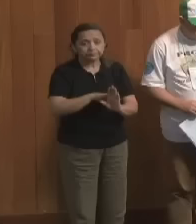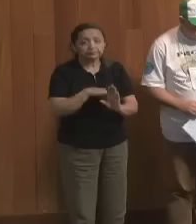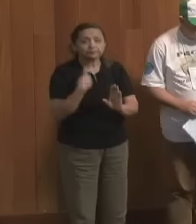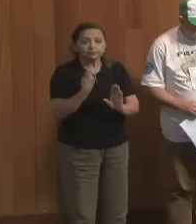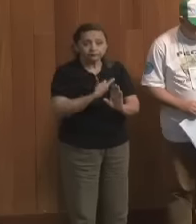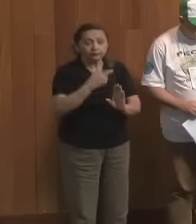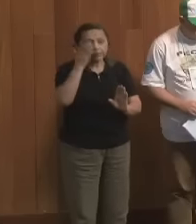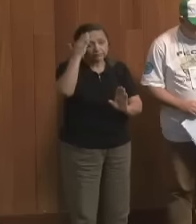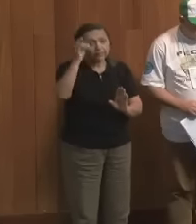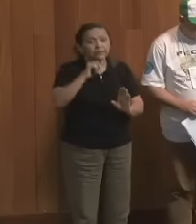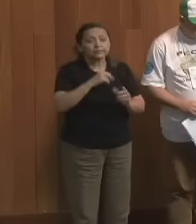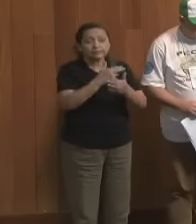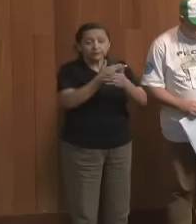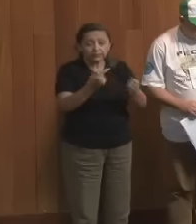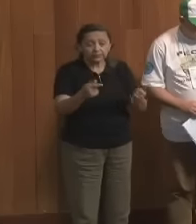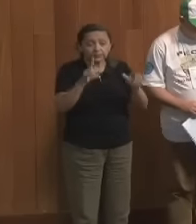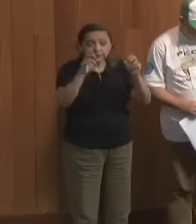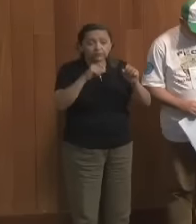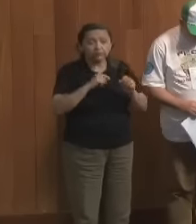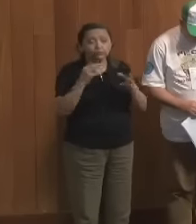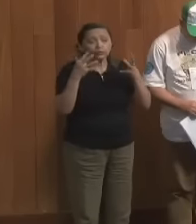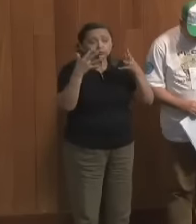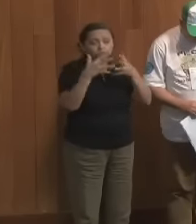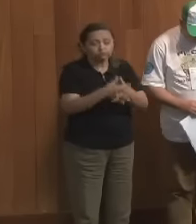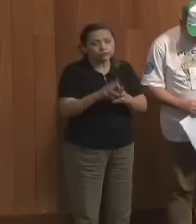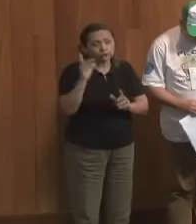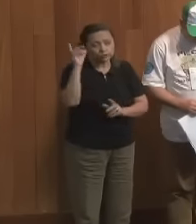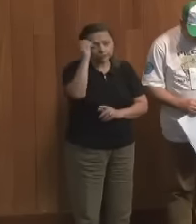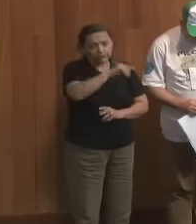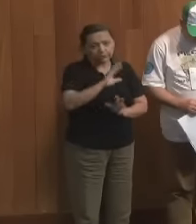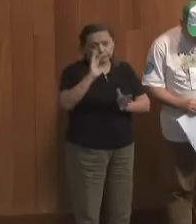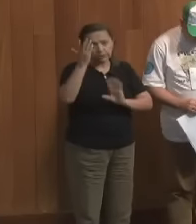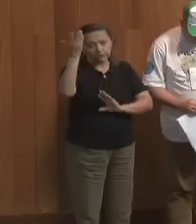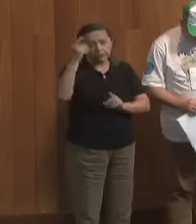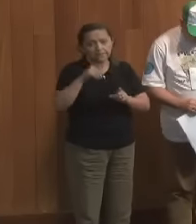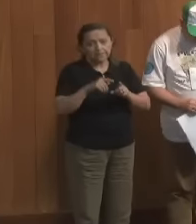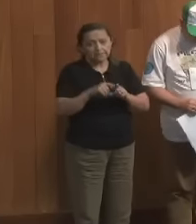nós sabemos que essas questões são muito complexas de resolver.